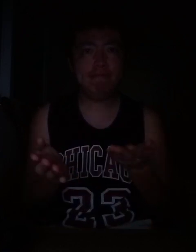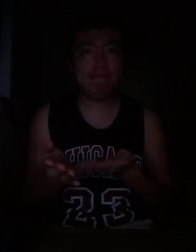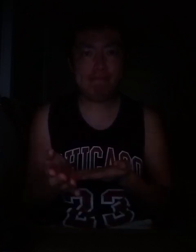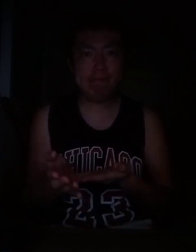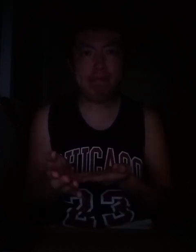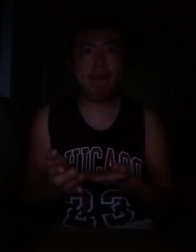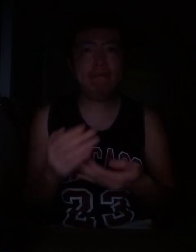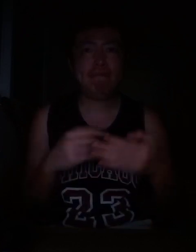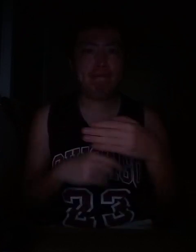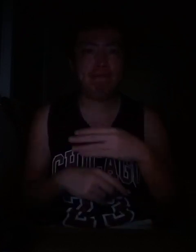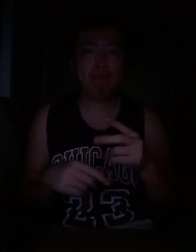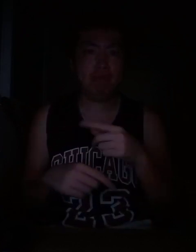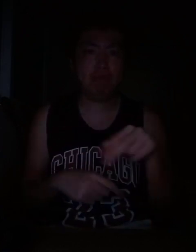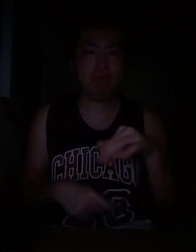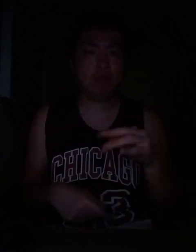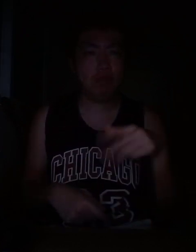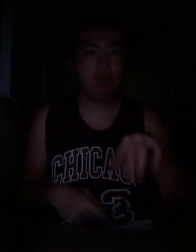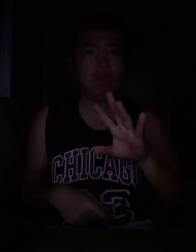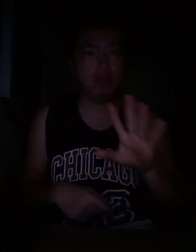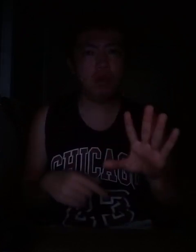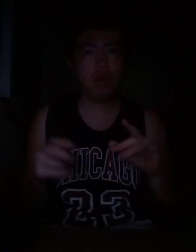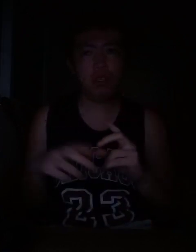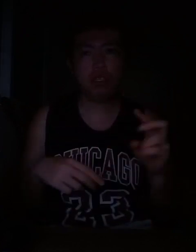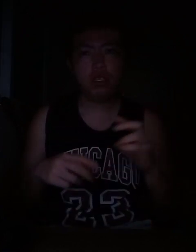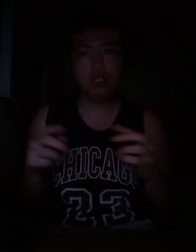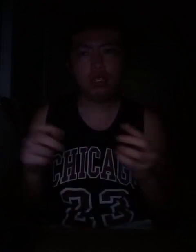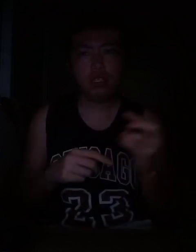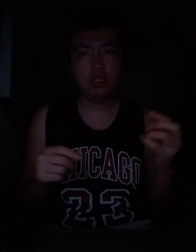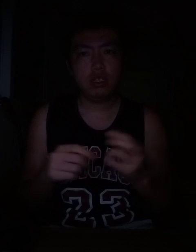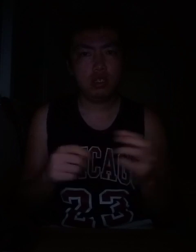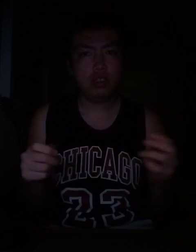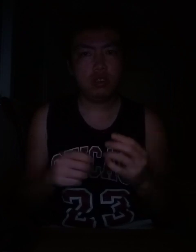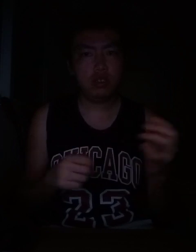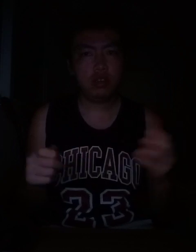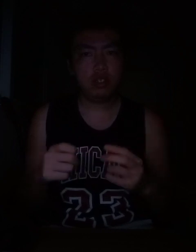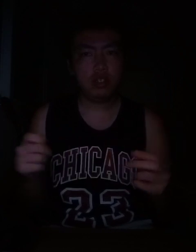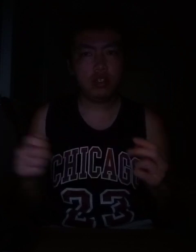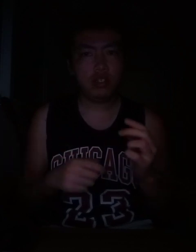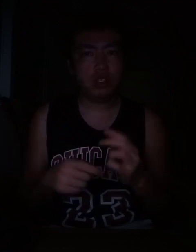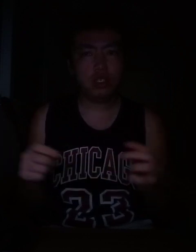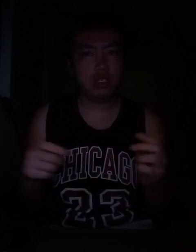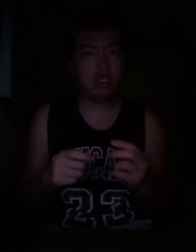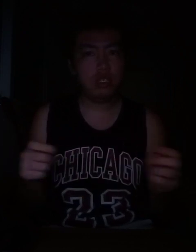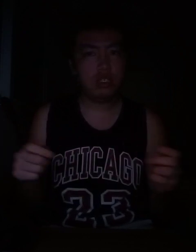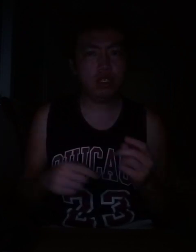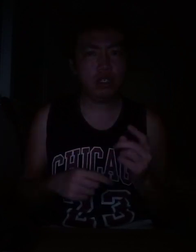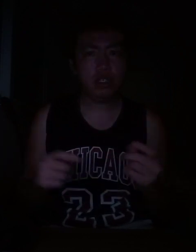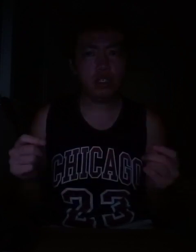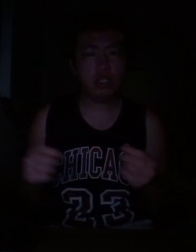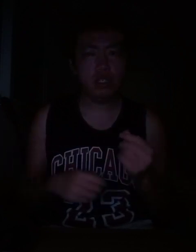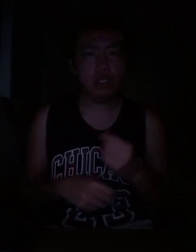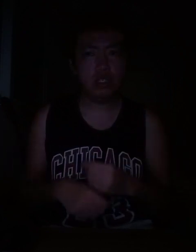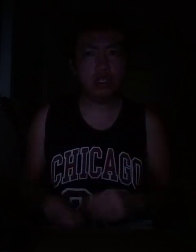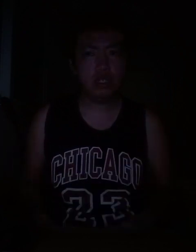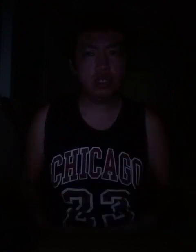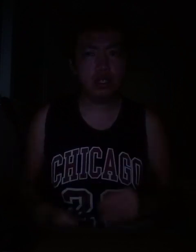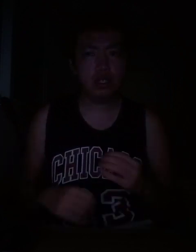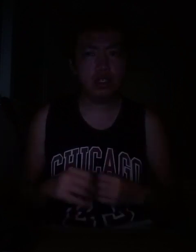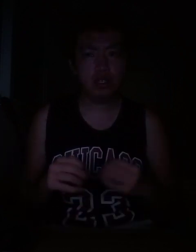오천시장. 시간당 50mm까지 처리 가능한 배수시설 증설이 이뤄졌고 간이 차수판도 준비됐지만